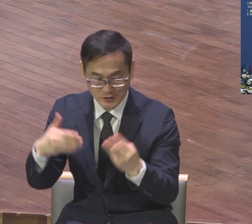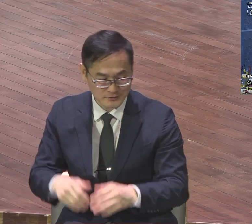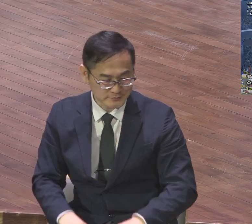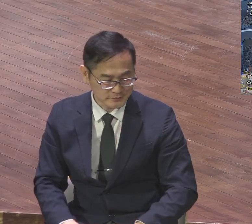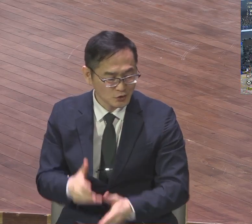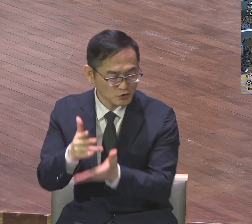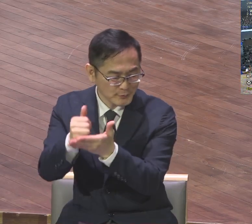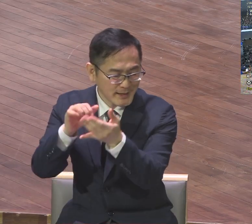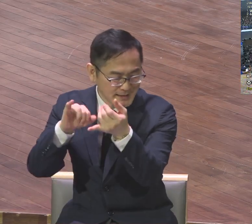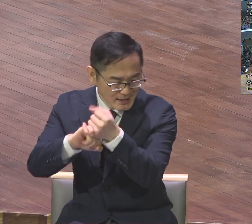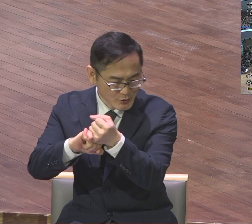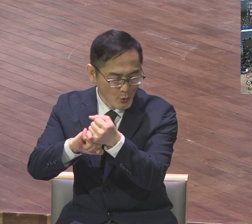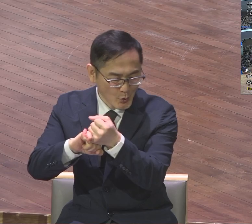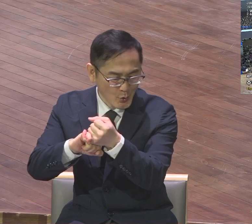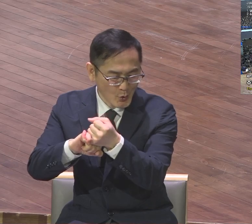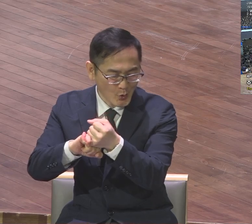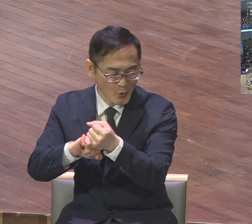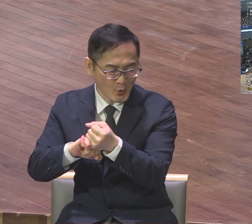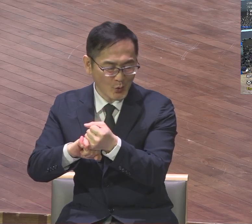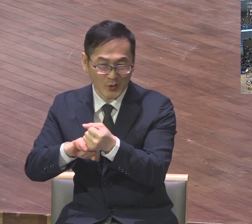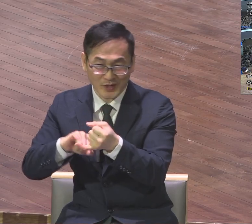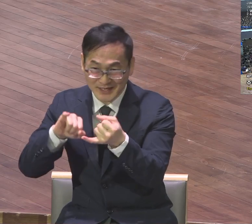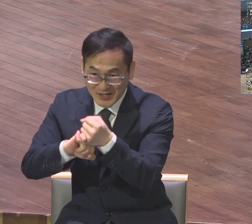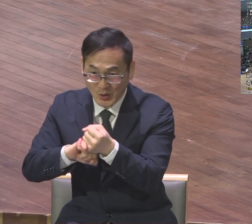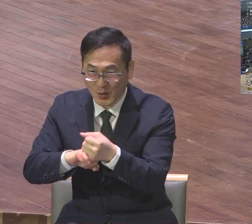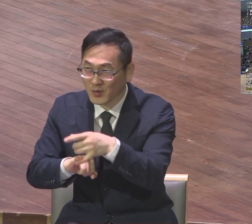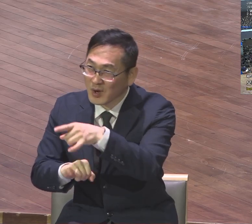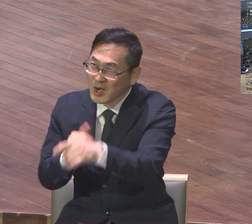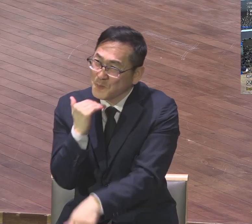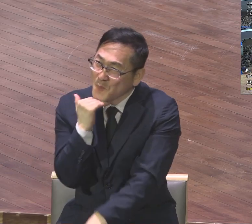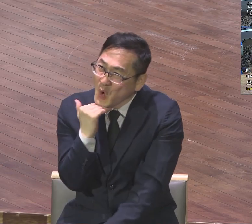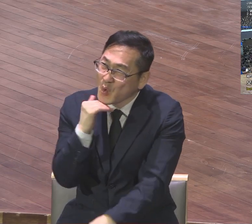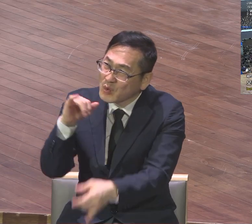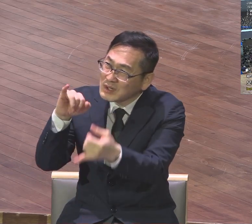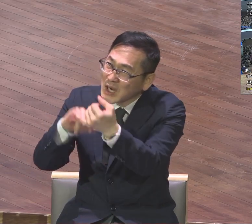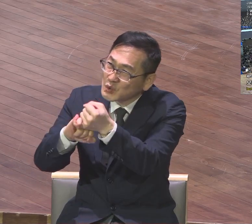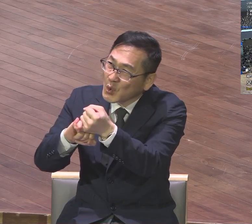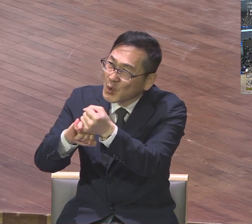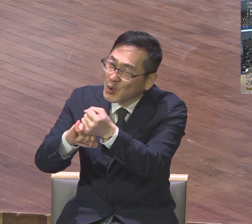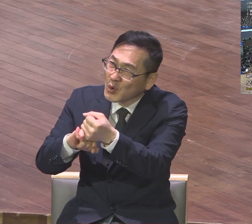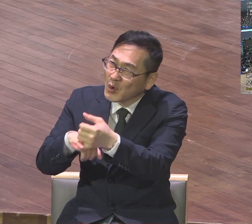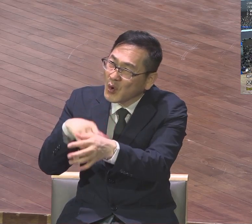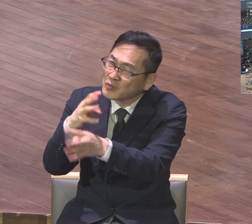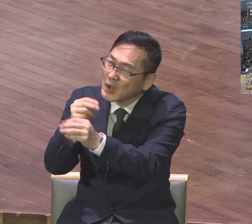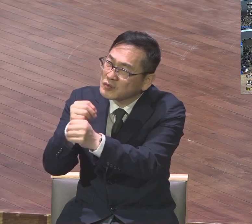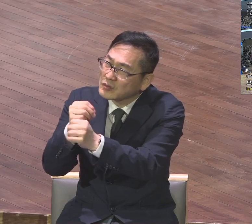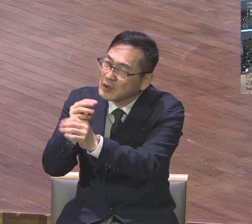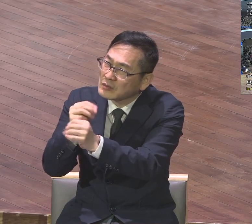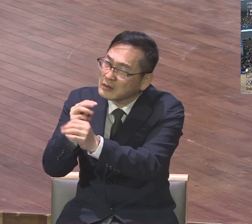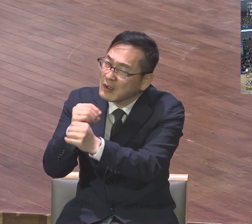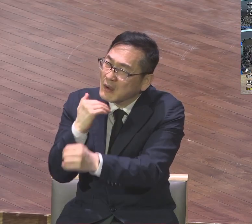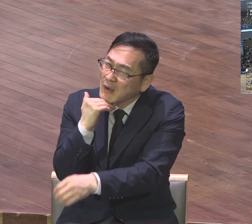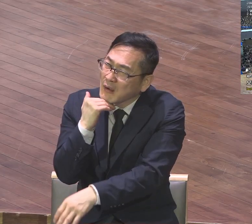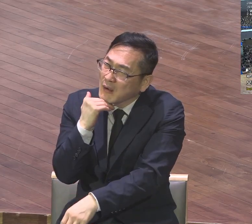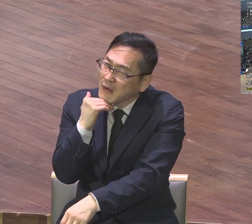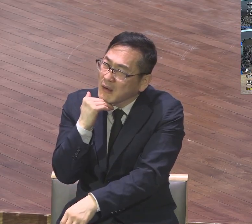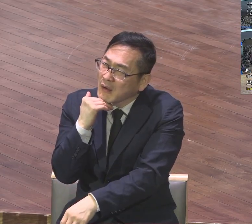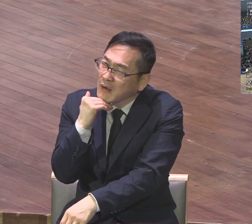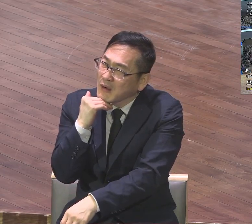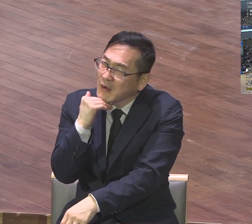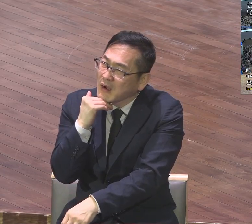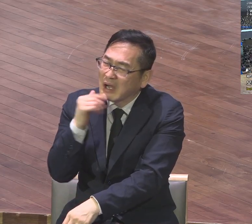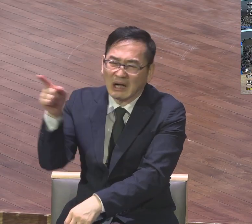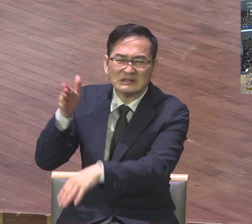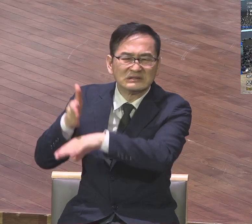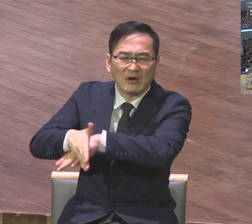약속은 어떤 이들이 더디다고 생각하는 것 같이 더딘 것이 아니라 오직 주께서는 너희를 대하여 오래